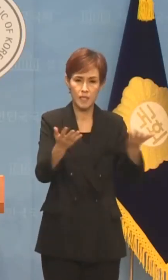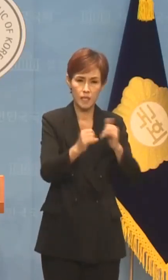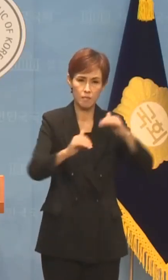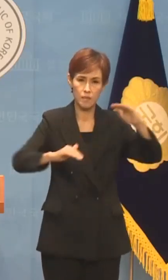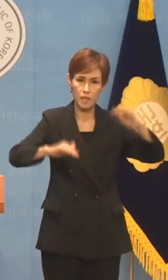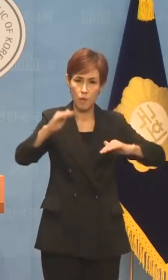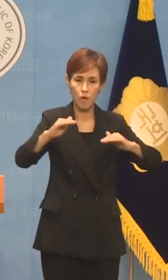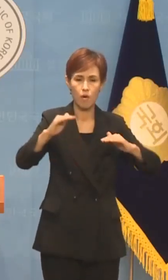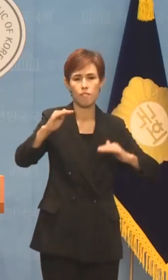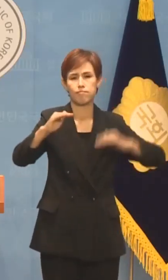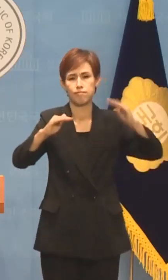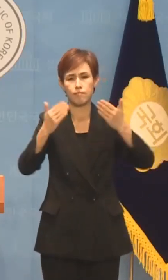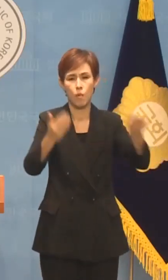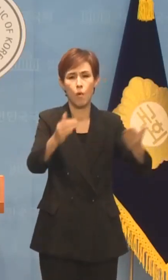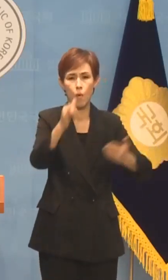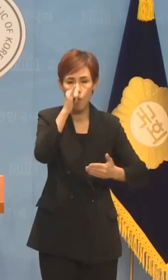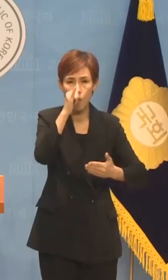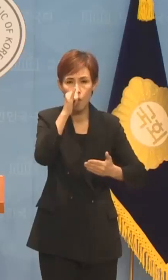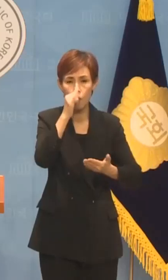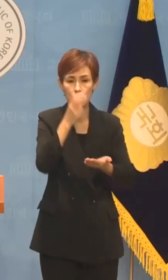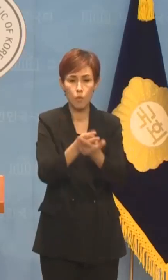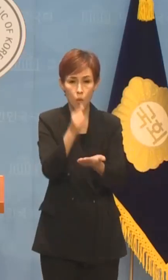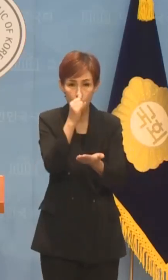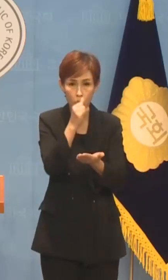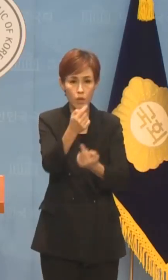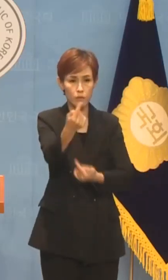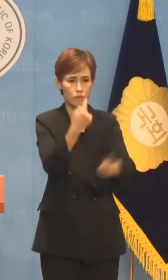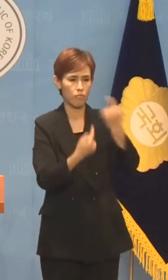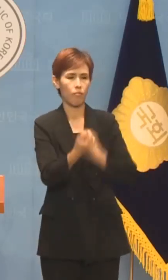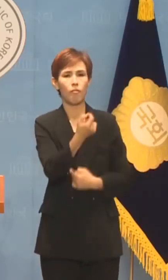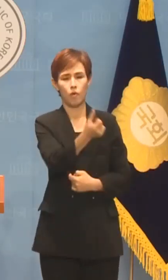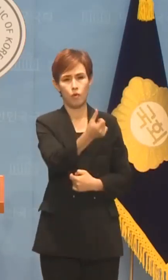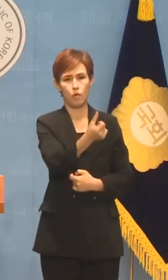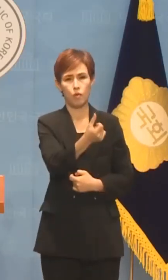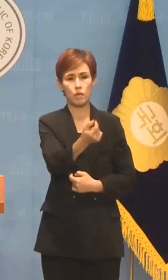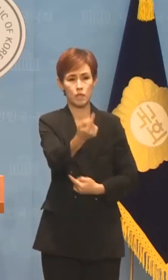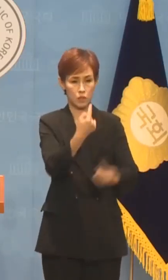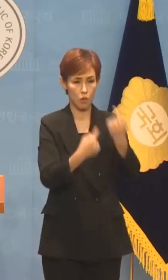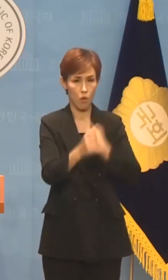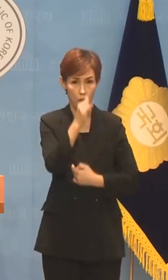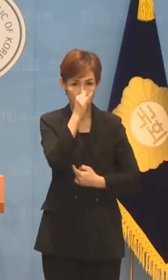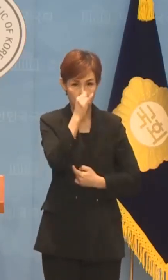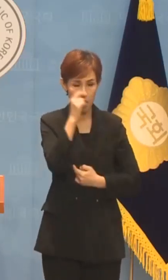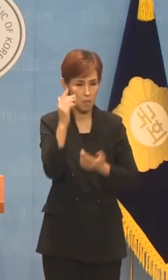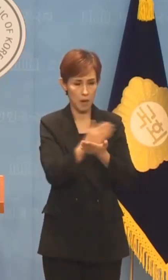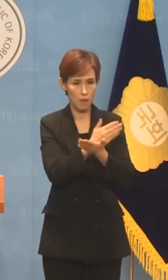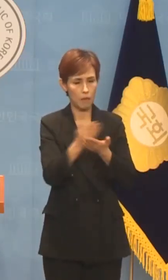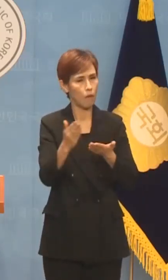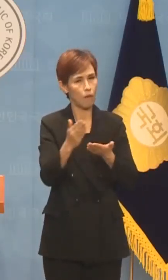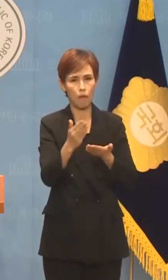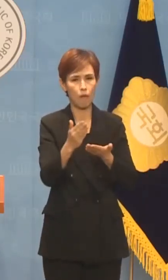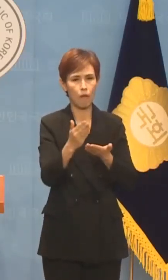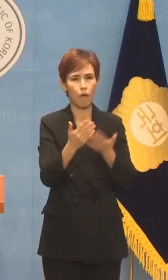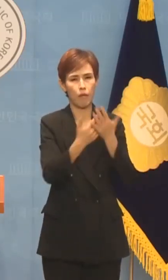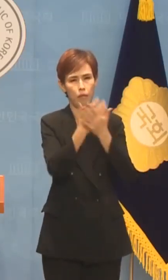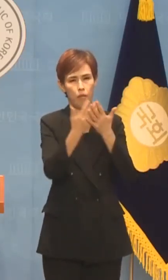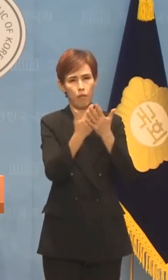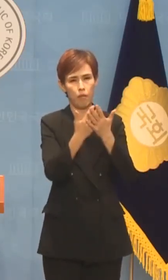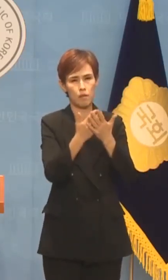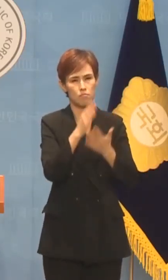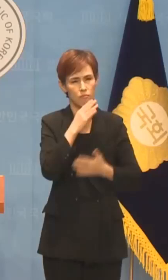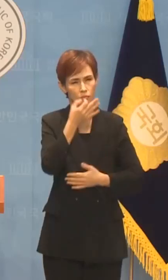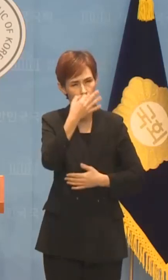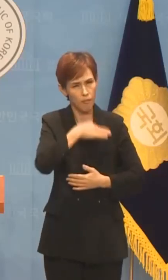시정 제도가 존재하지만 실제로 신청은 저조하고 신청을 하더라도 판단 범위가 좁아 실효성이